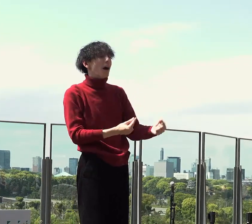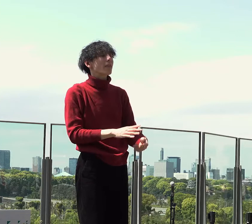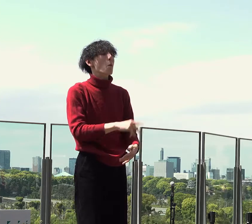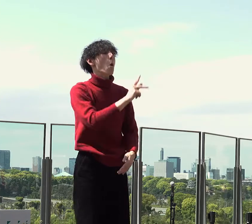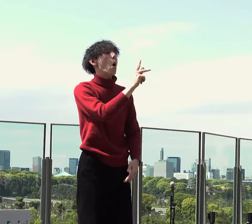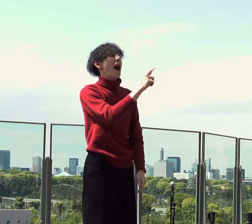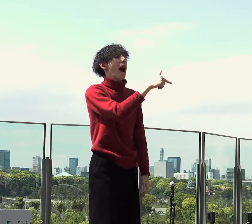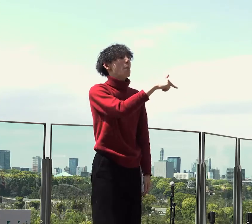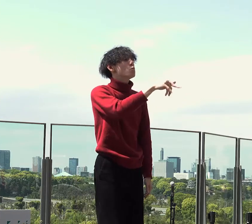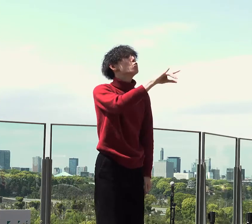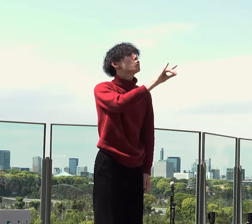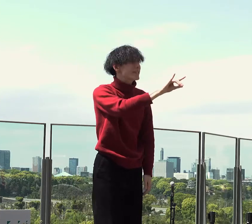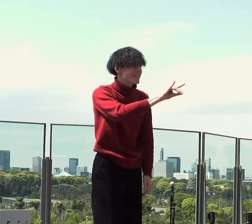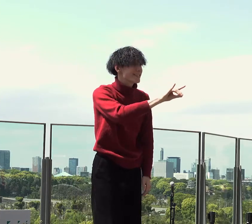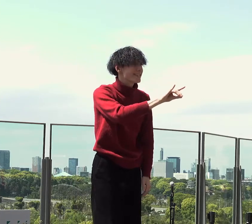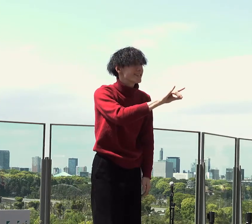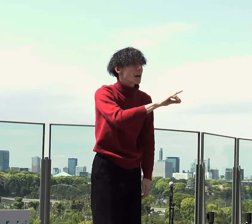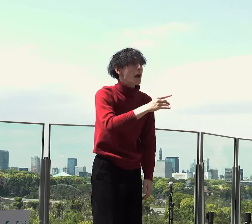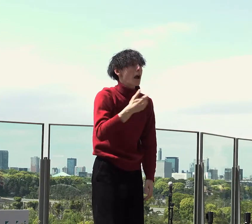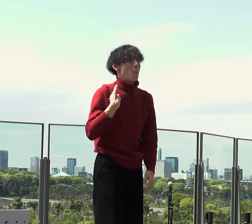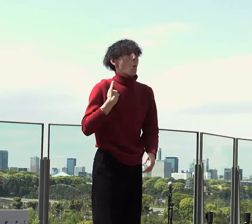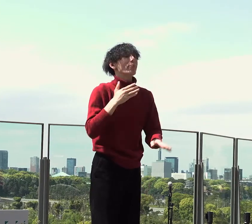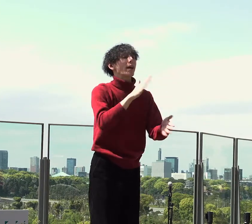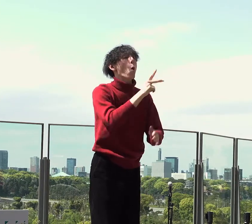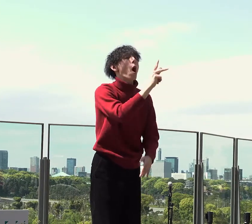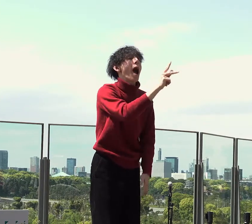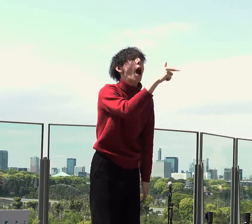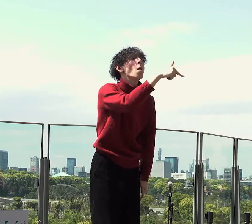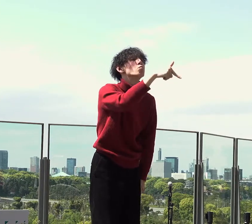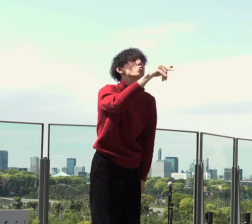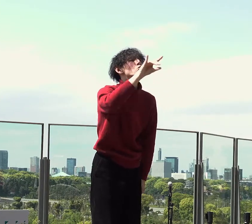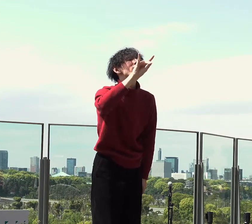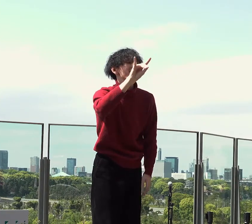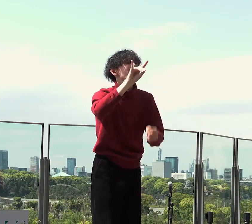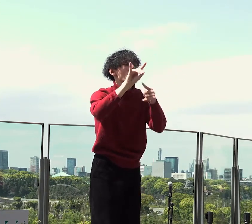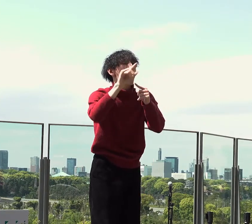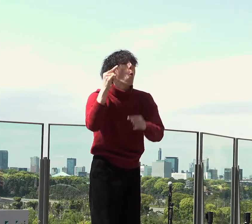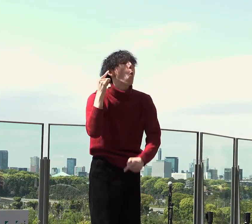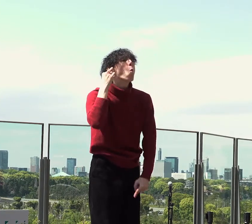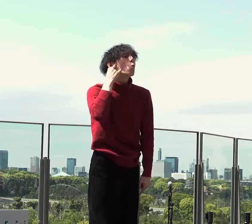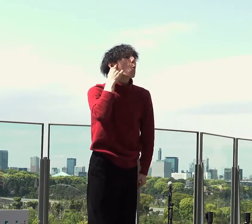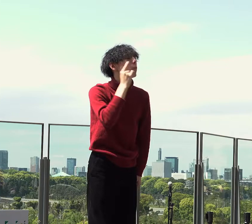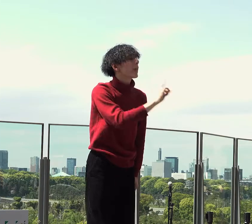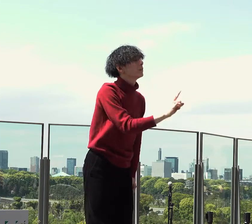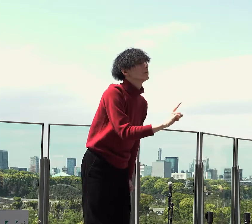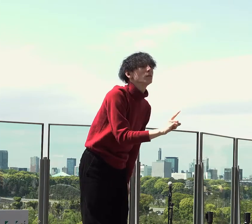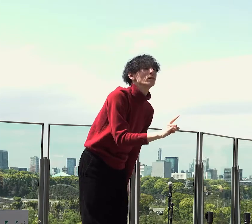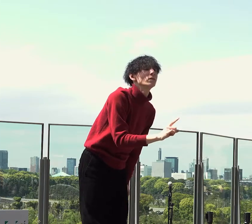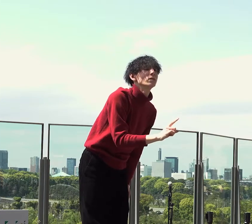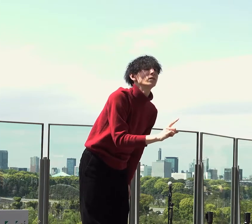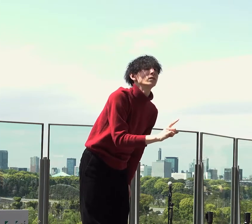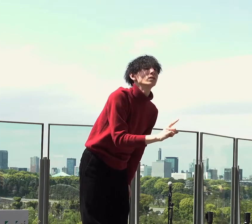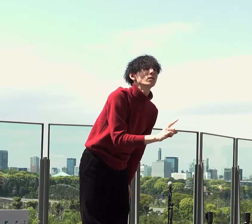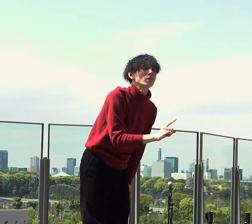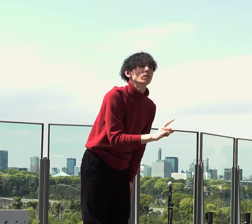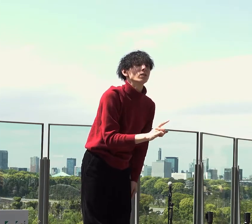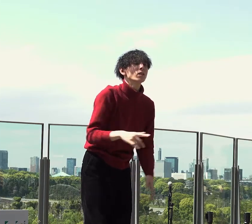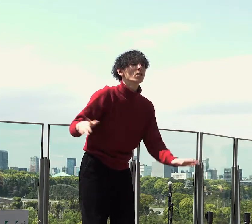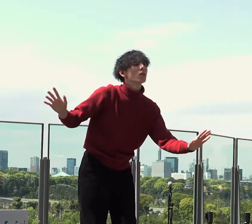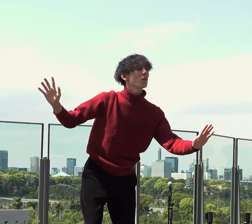そうですね、歌舞伎かもなんですが、歌舞伎の音どんなイメージ